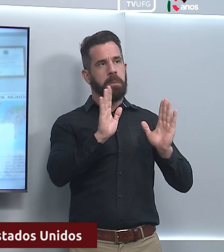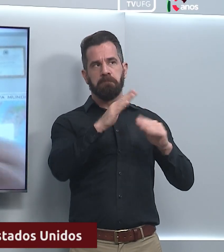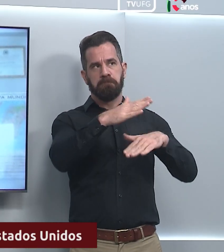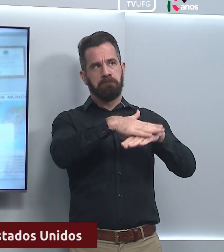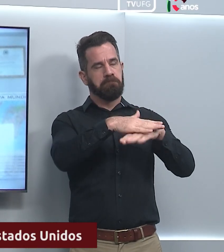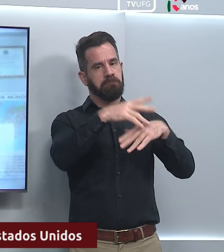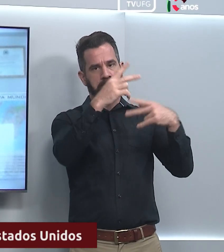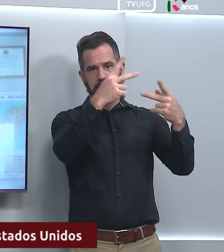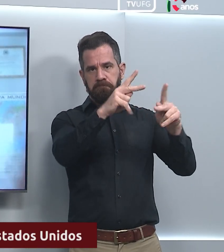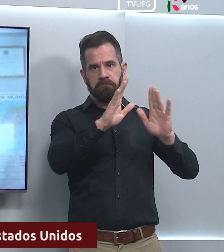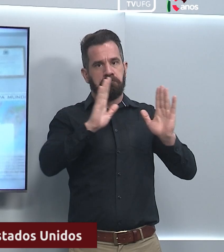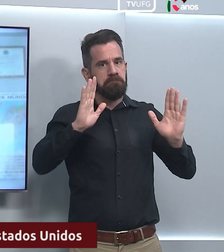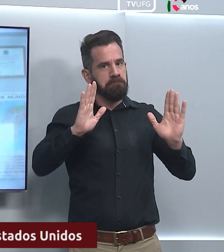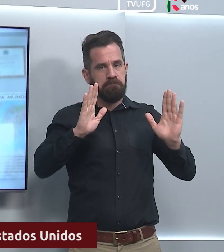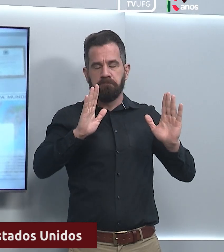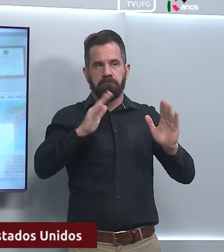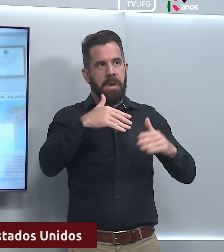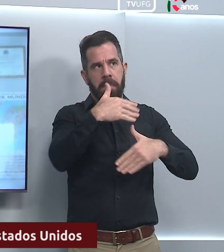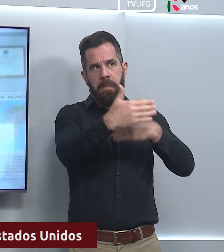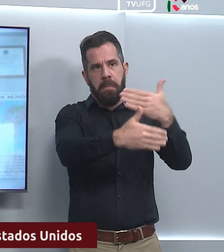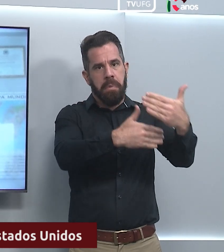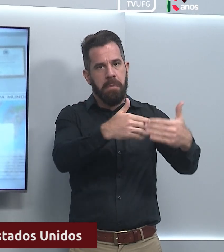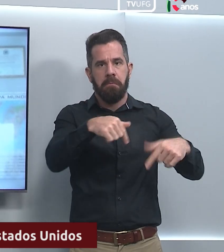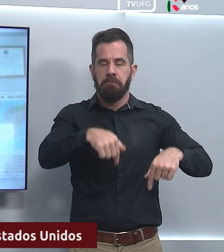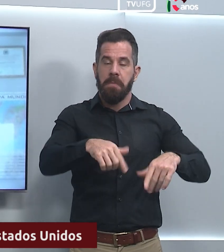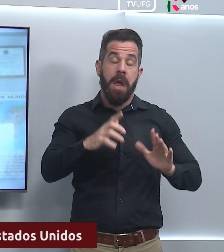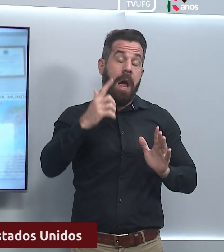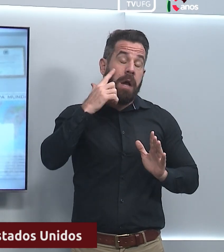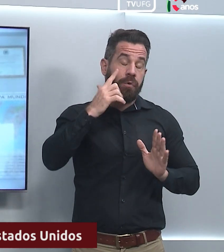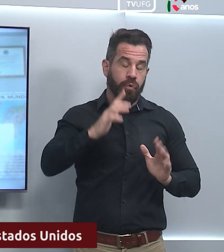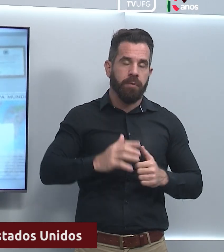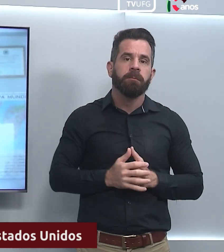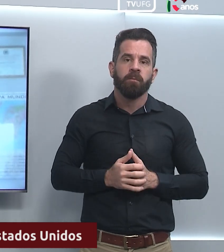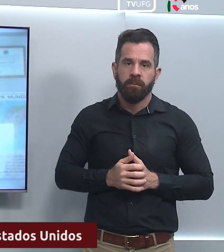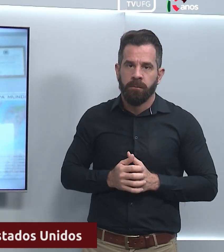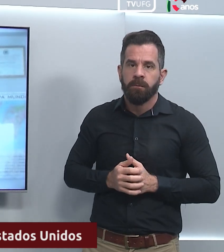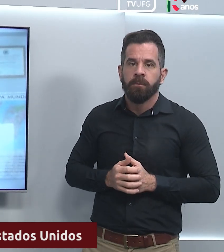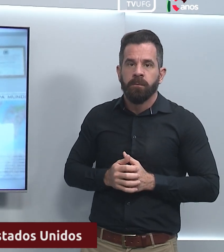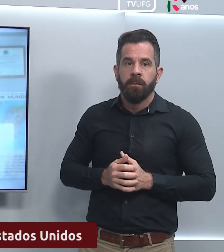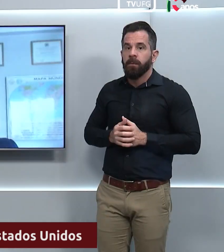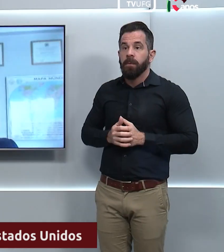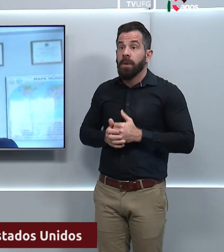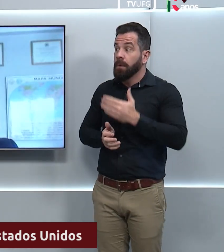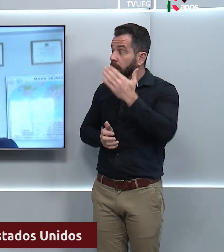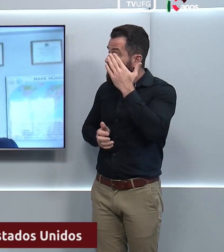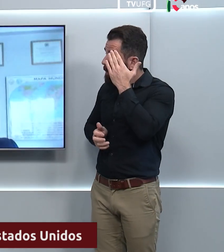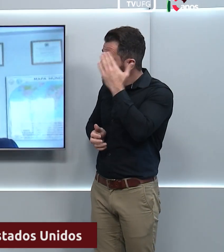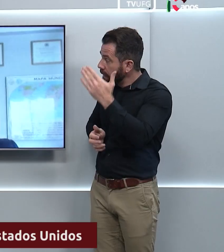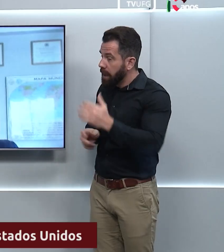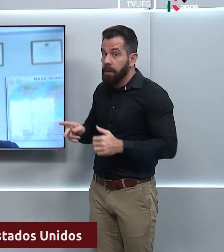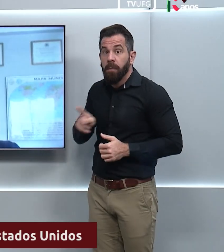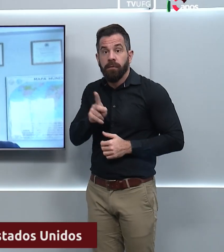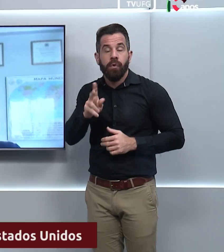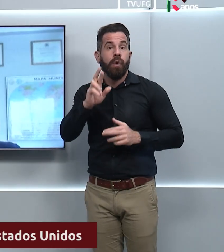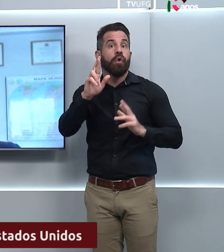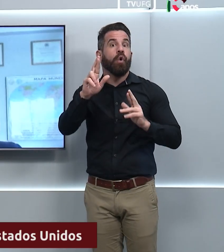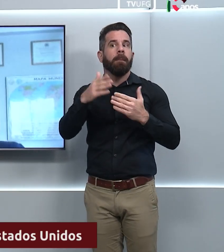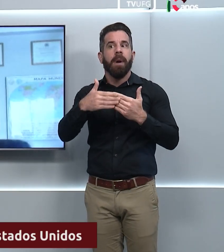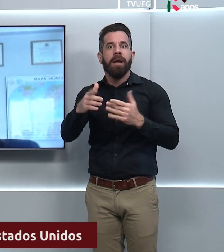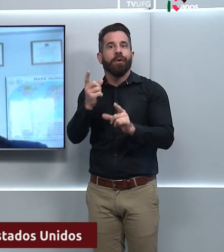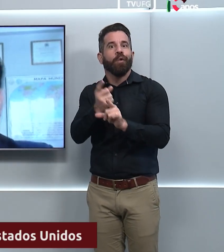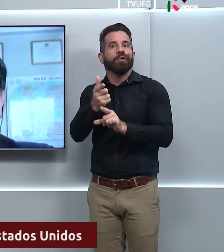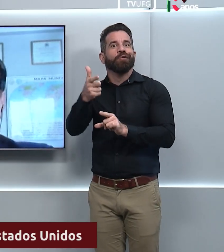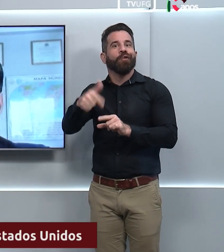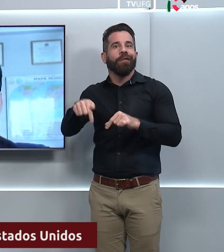do presidente Lula e dos demais poderes no Brasil. É isso, muito obrigada pelas suas explicações. Espero reencontrá-lo novamente